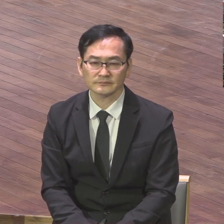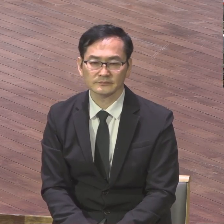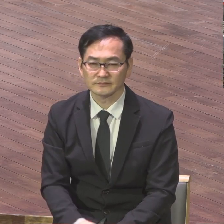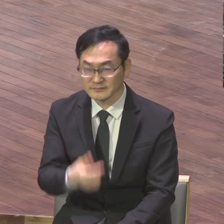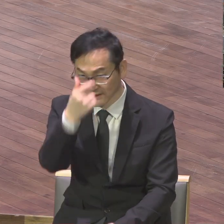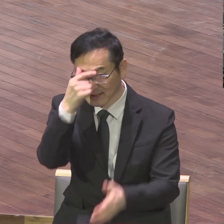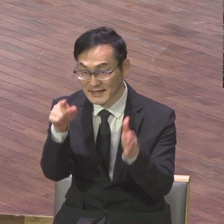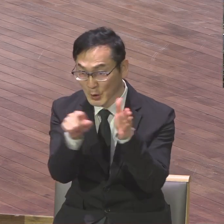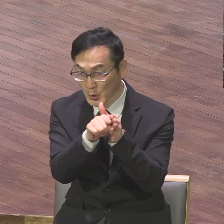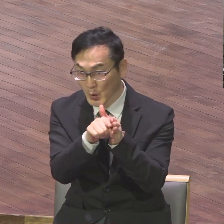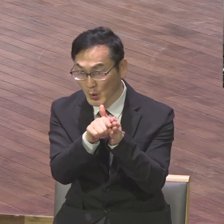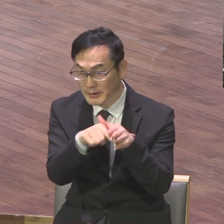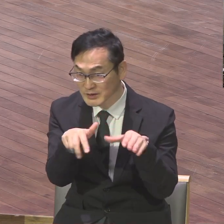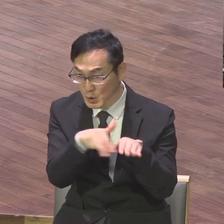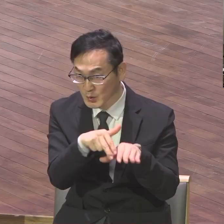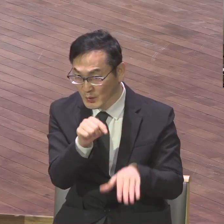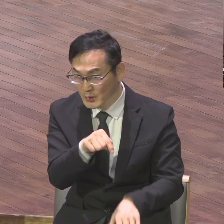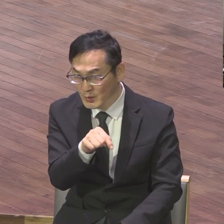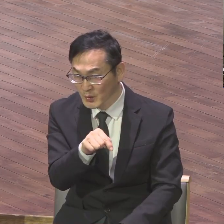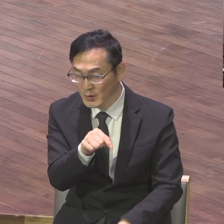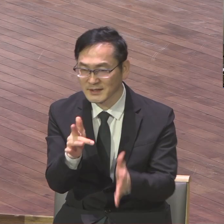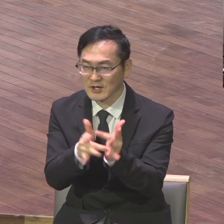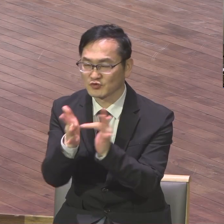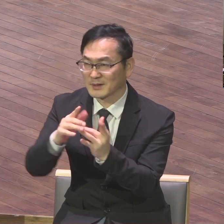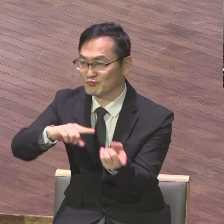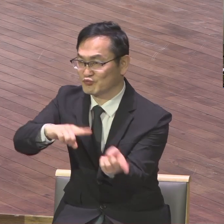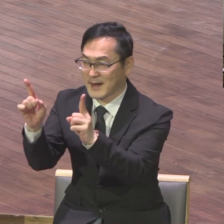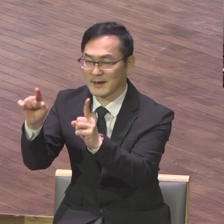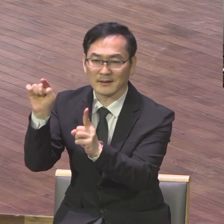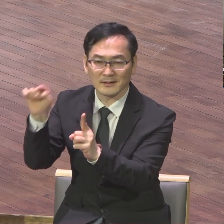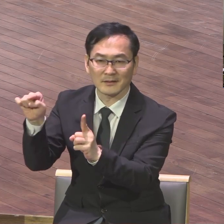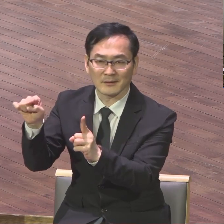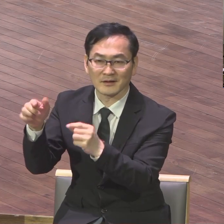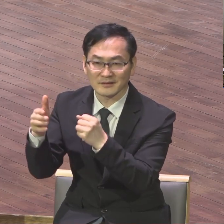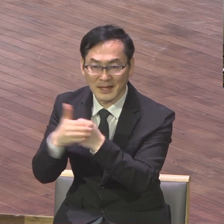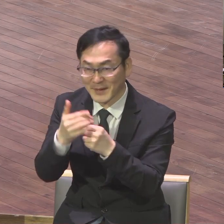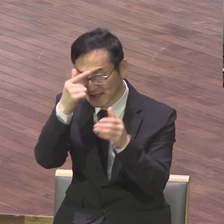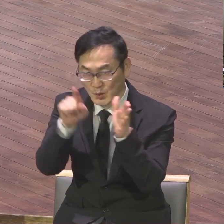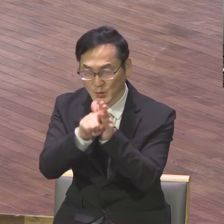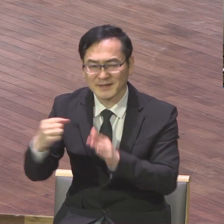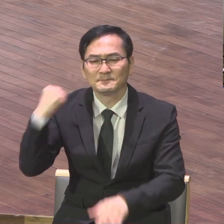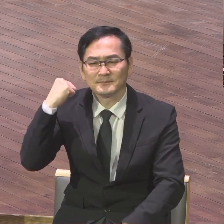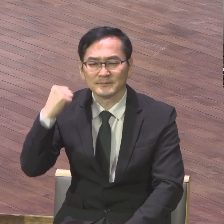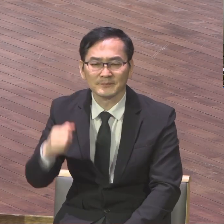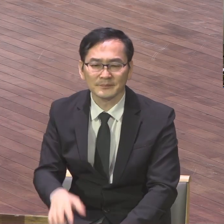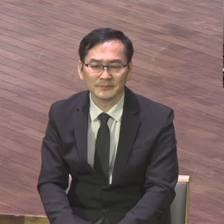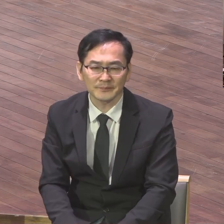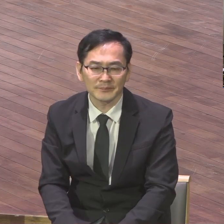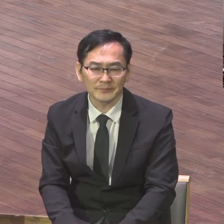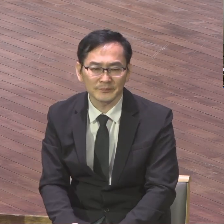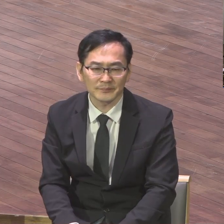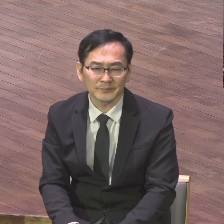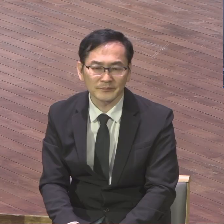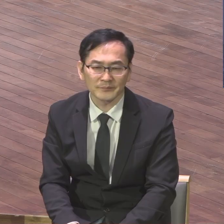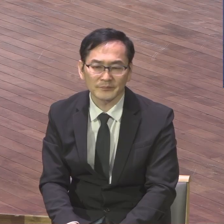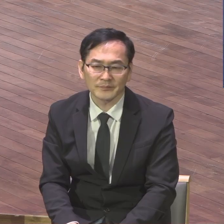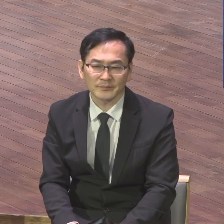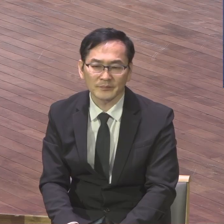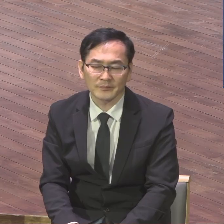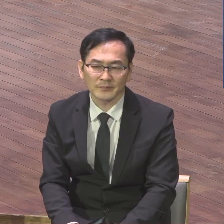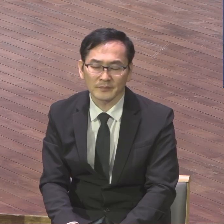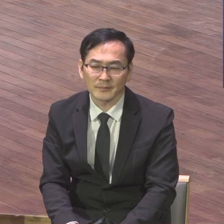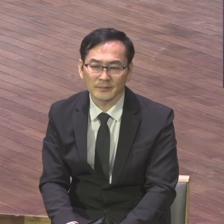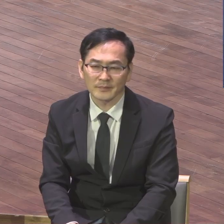기독교는 예수 그리스도의 부활이 있기 때문에 존재하는 것이다. 부활하신